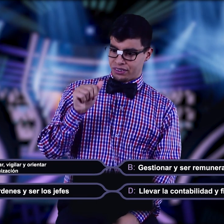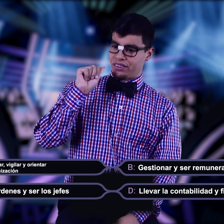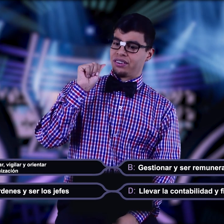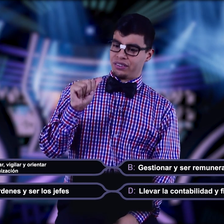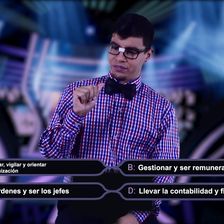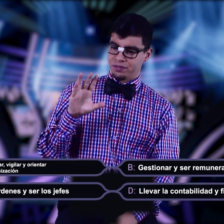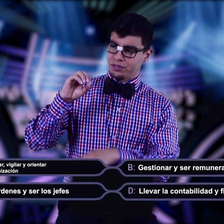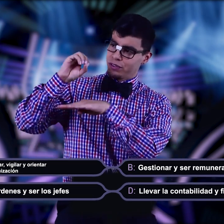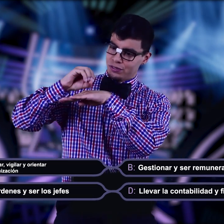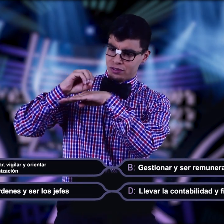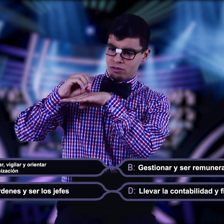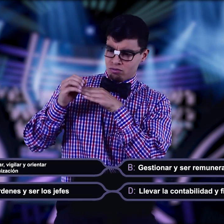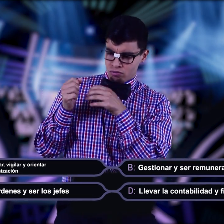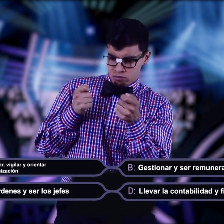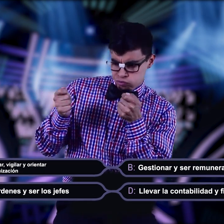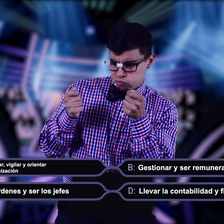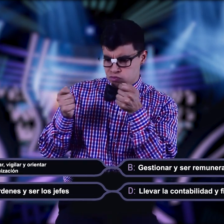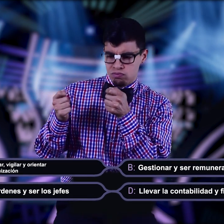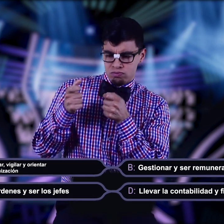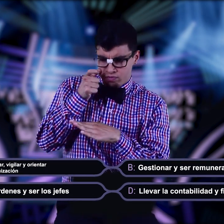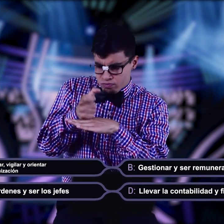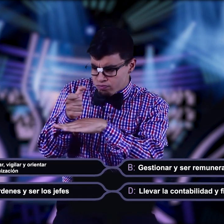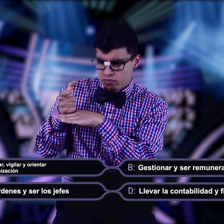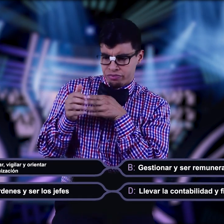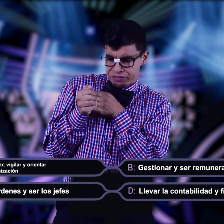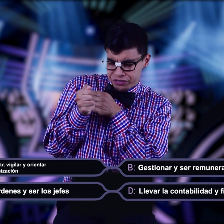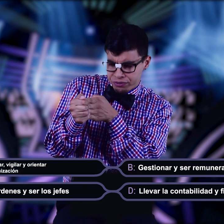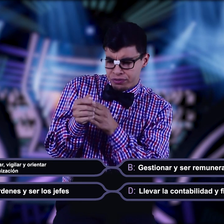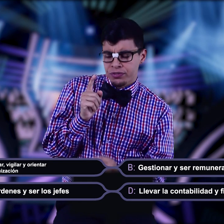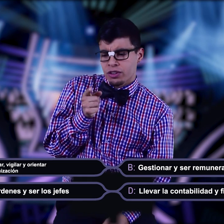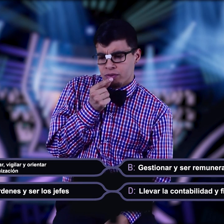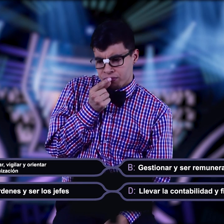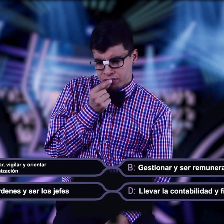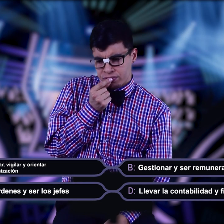La A dice que es controlar, vigilar y orientar la organización.